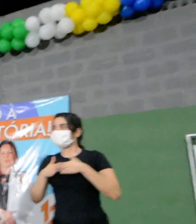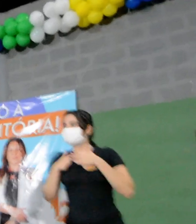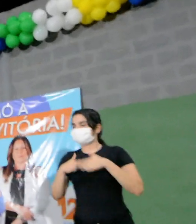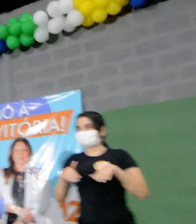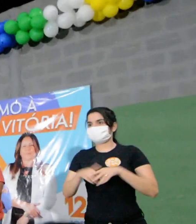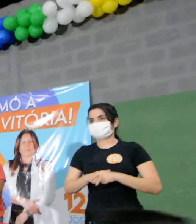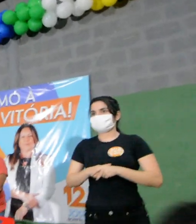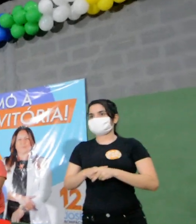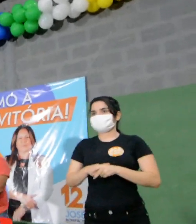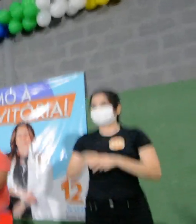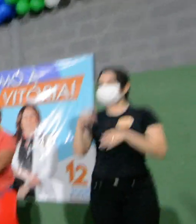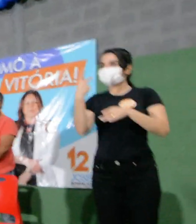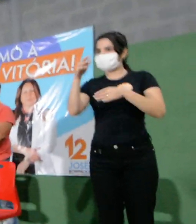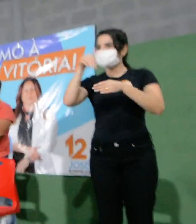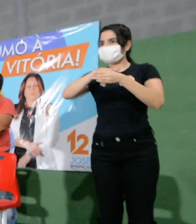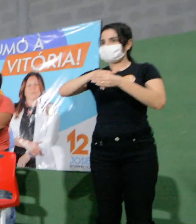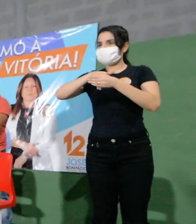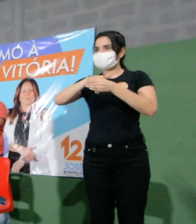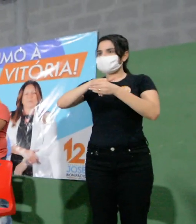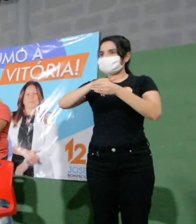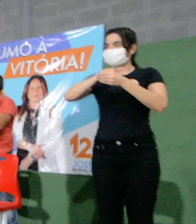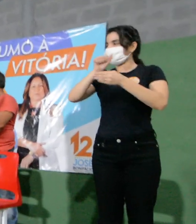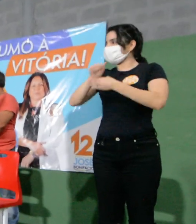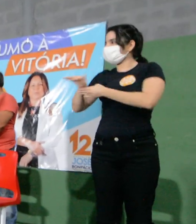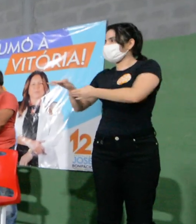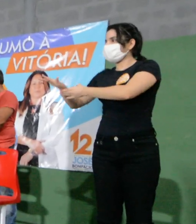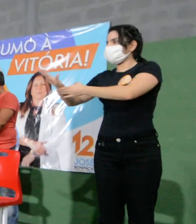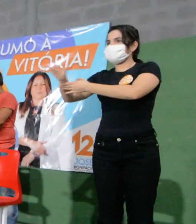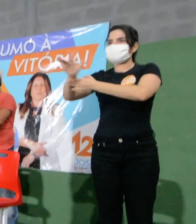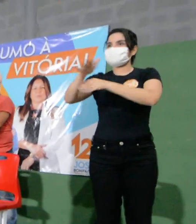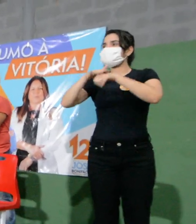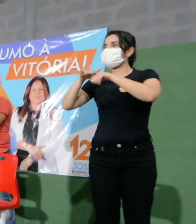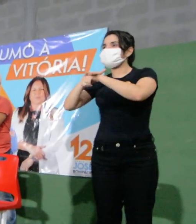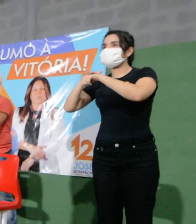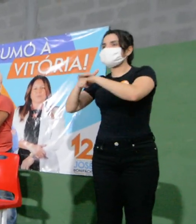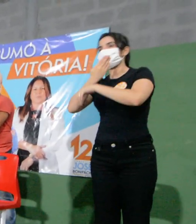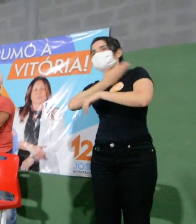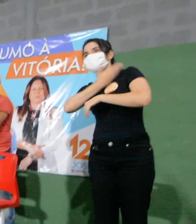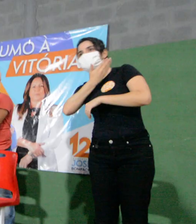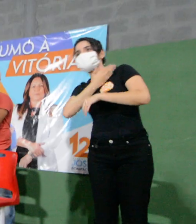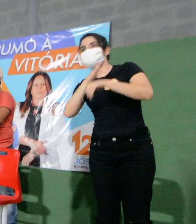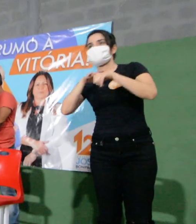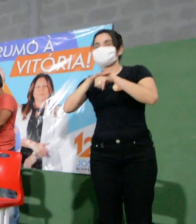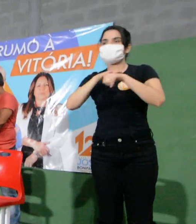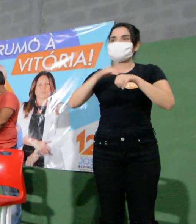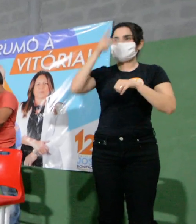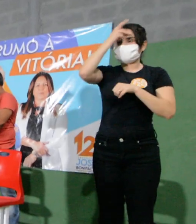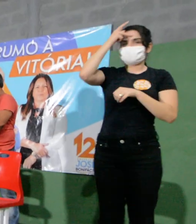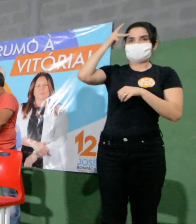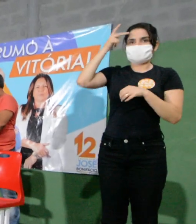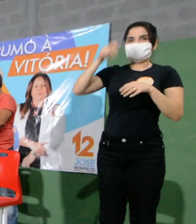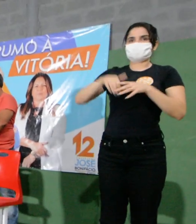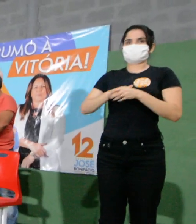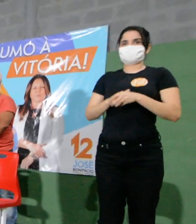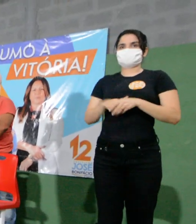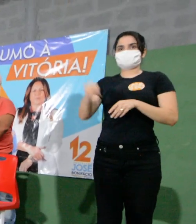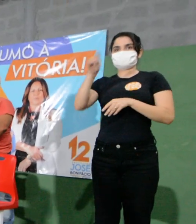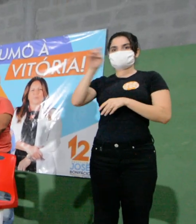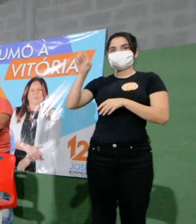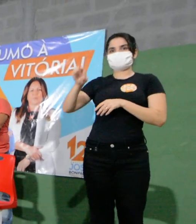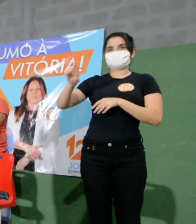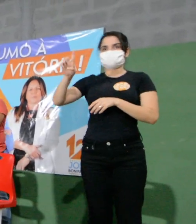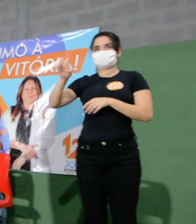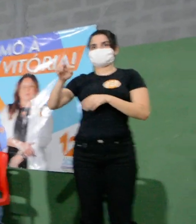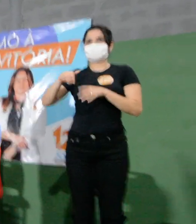multipliquem seus votos. José Bonifácio é a melhor opção